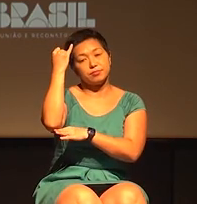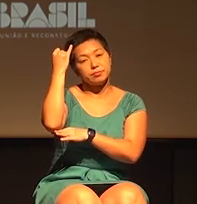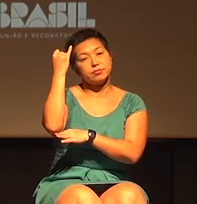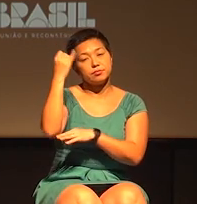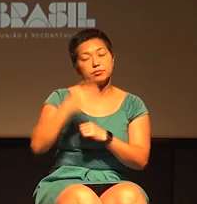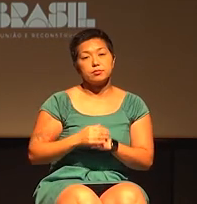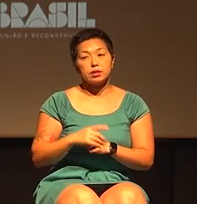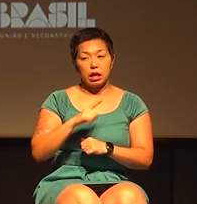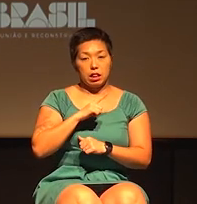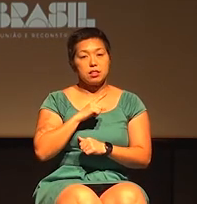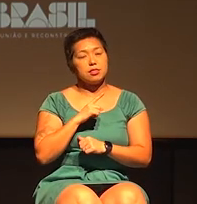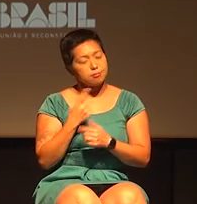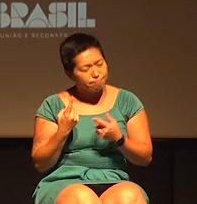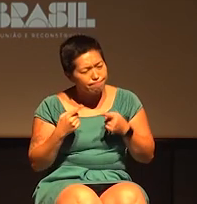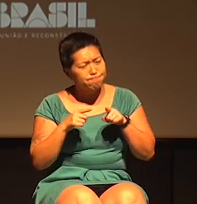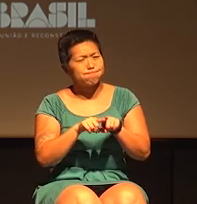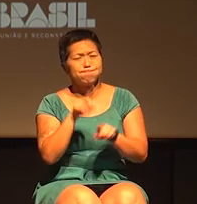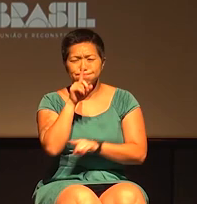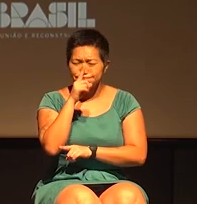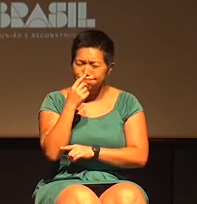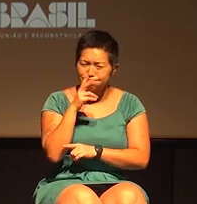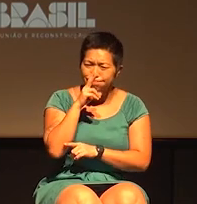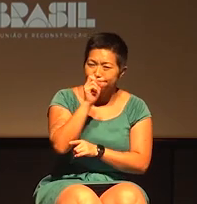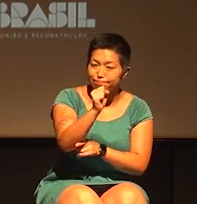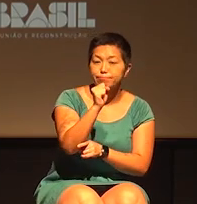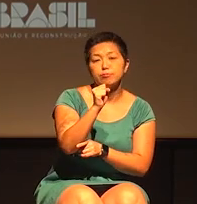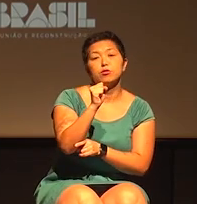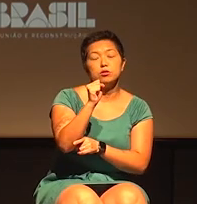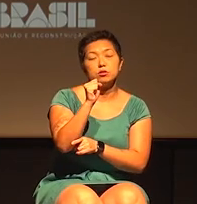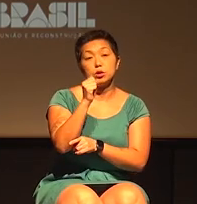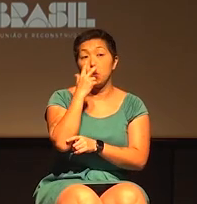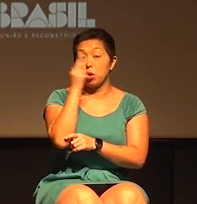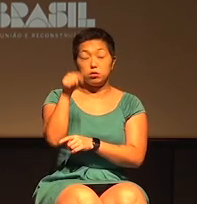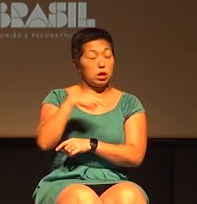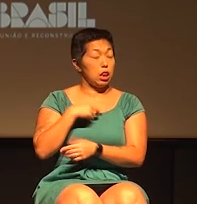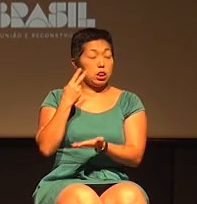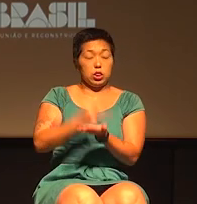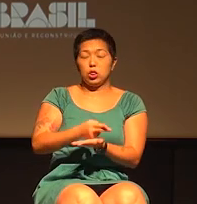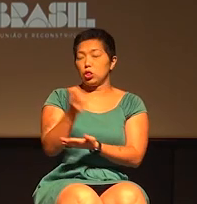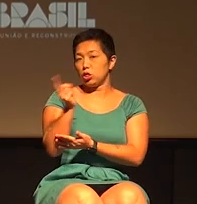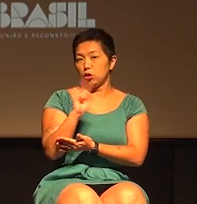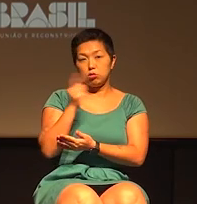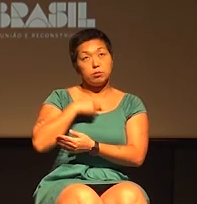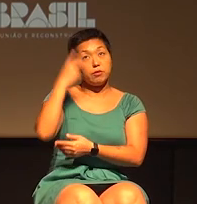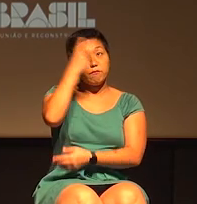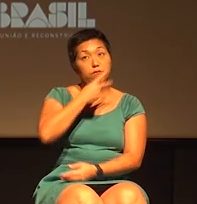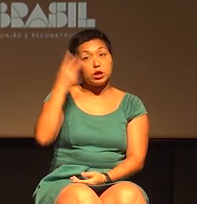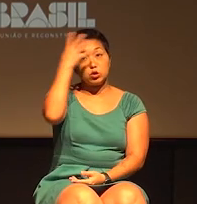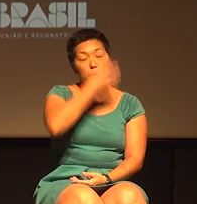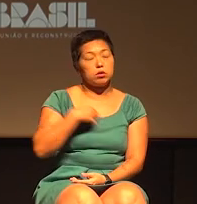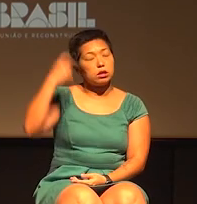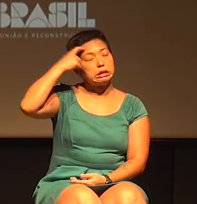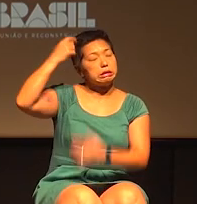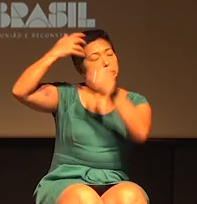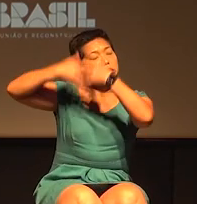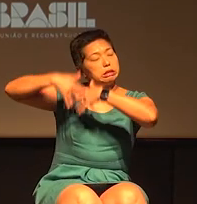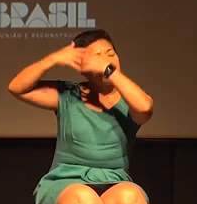e temos aquele companheiro que é um cara que a cabeça eu acho que ele não dorme fica 24 Horas Pensando